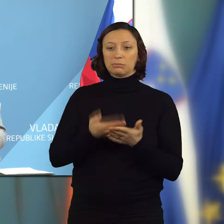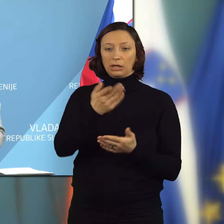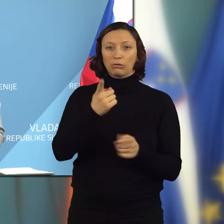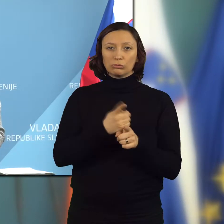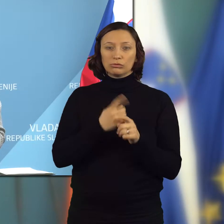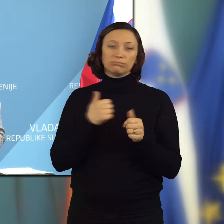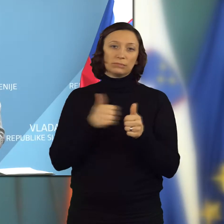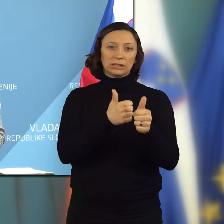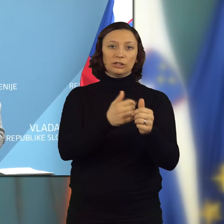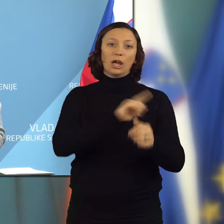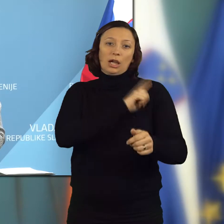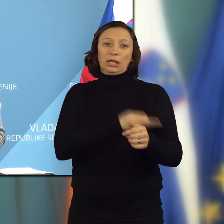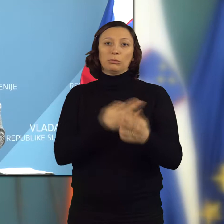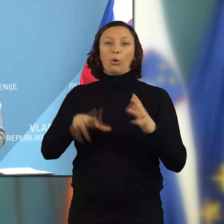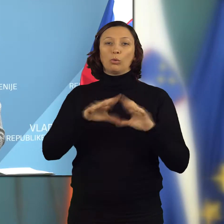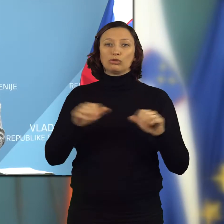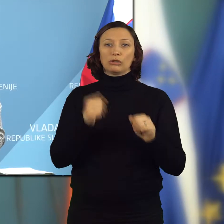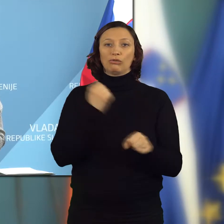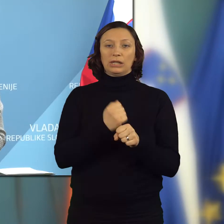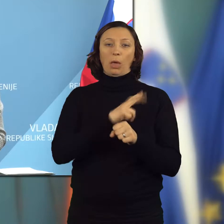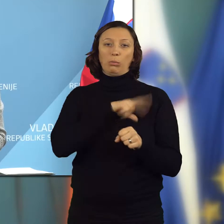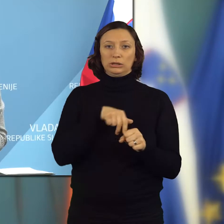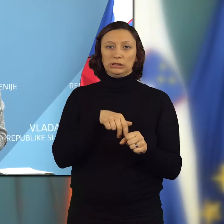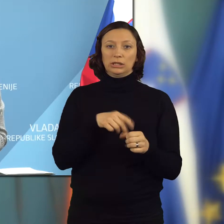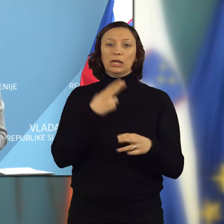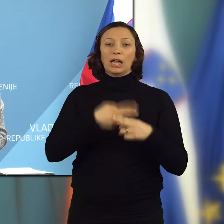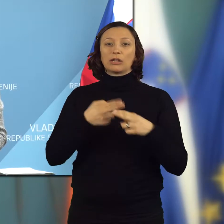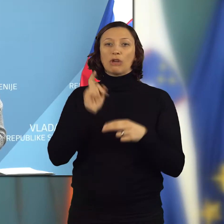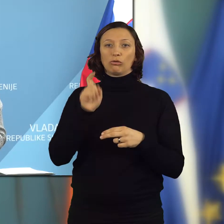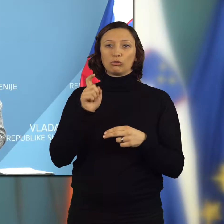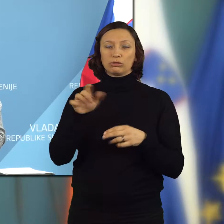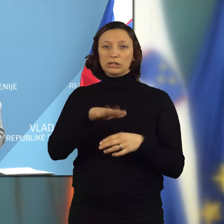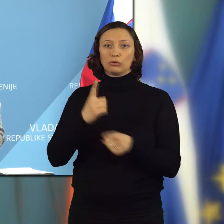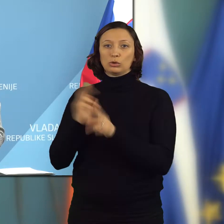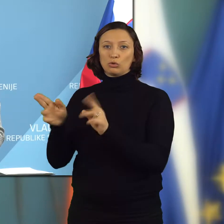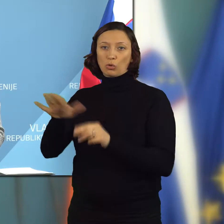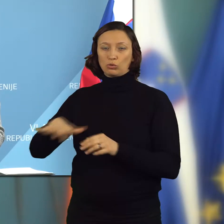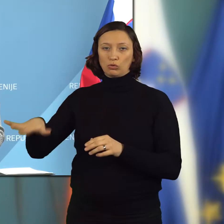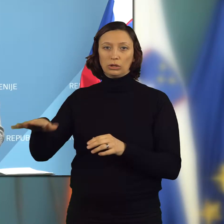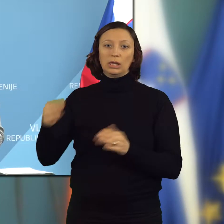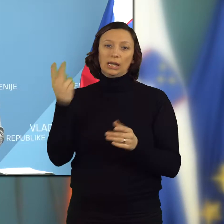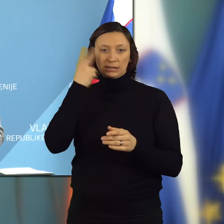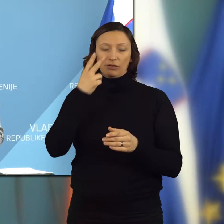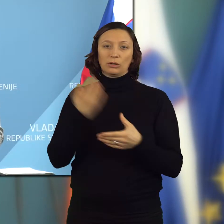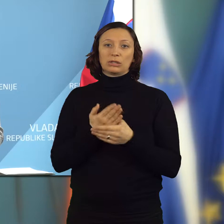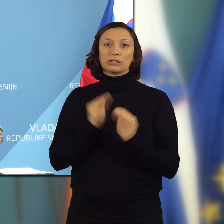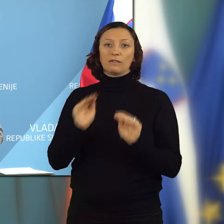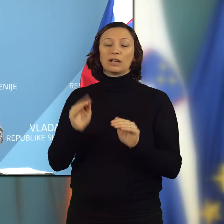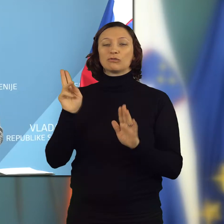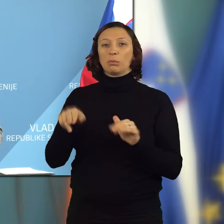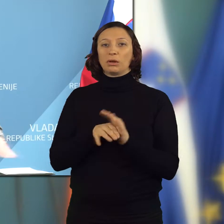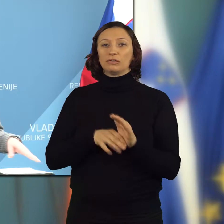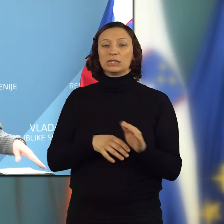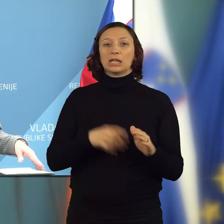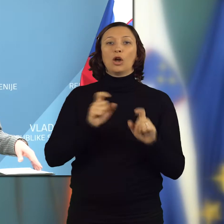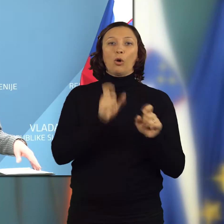se zasledujejo tudi krepitev učinkovitosti dela policije, državnega tožilstva in sodstva, seveda ob ustreznem varstvu pravic